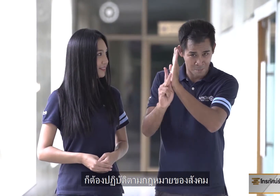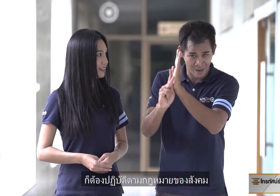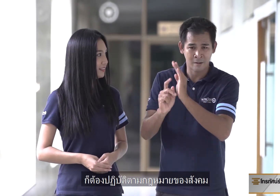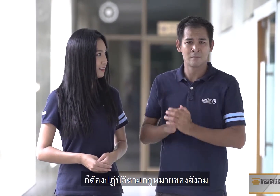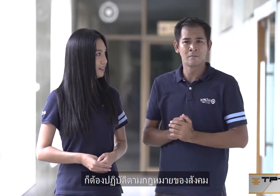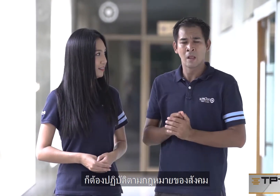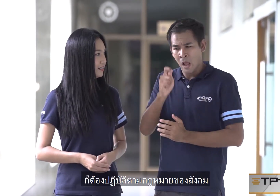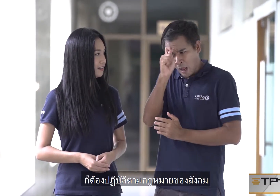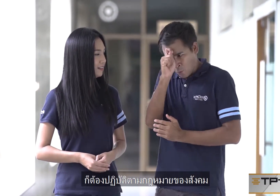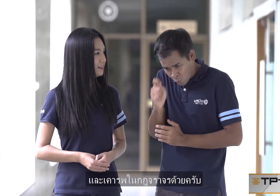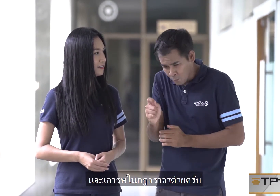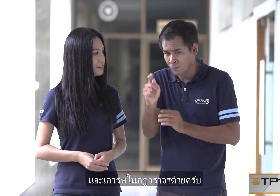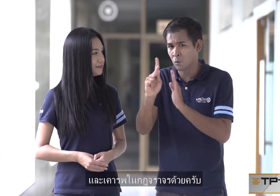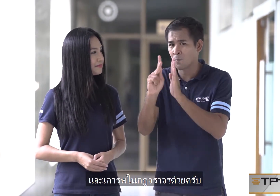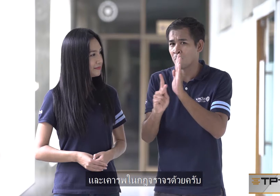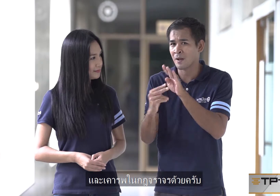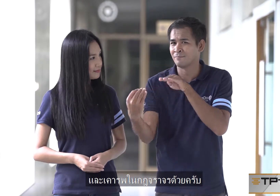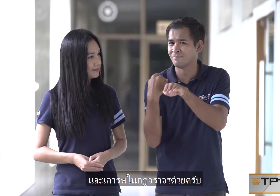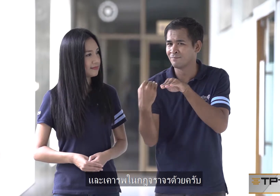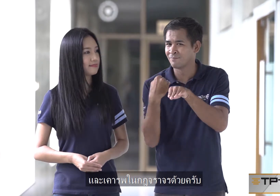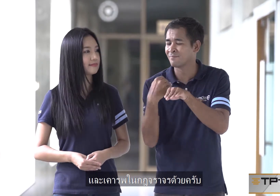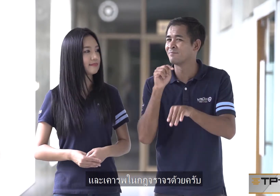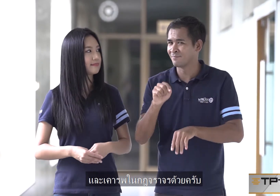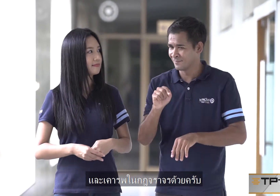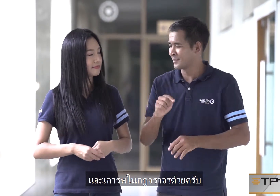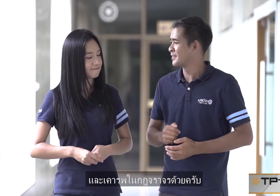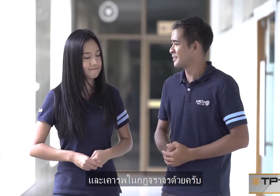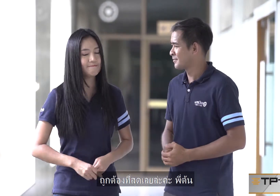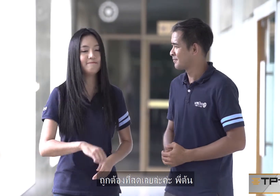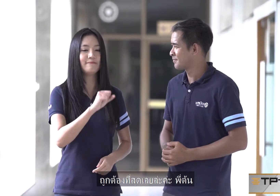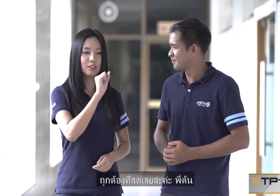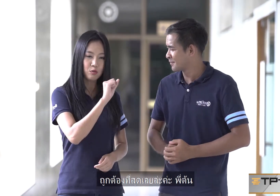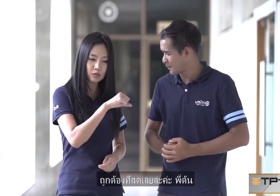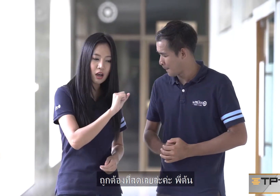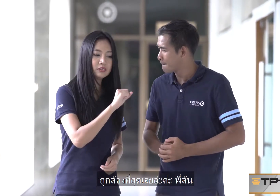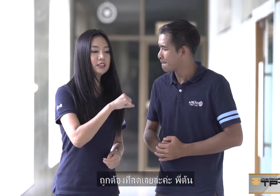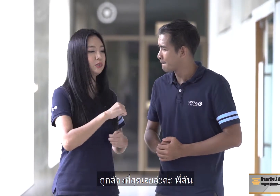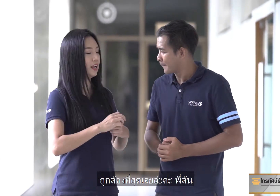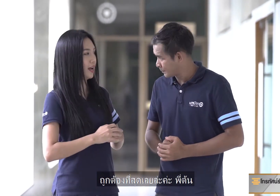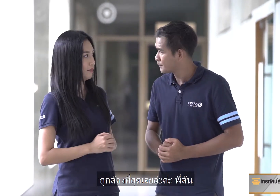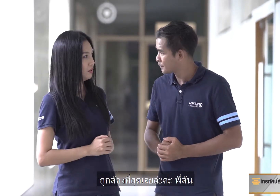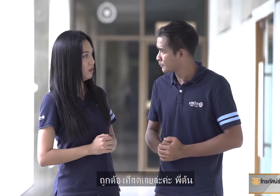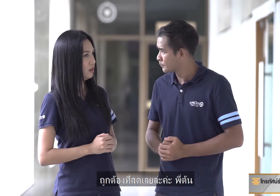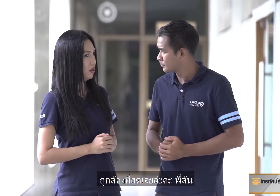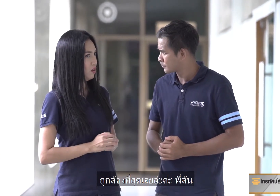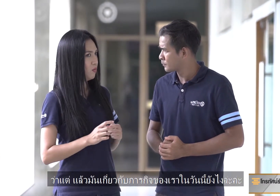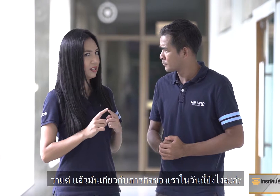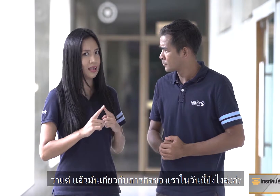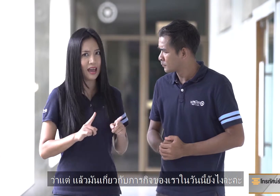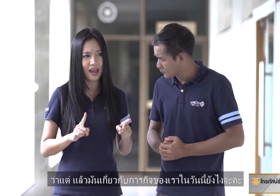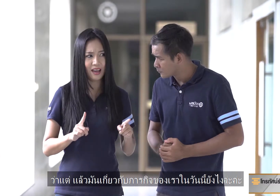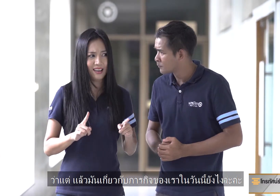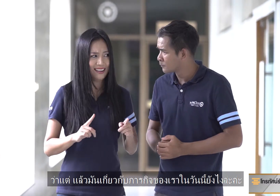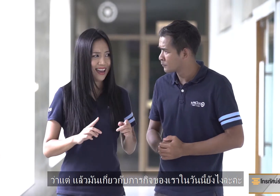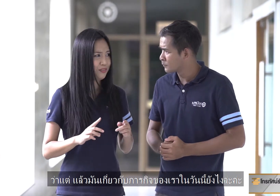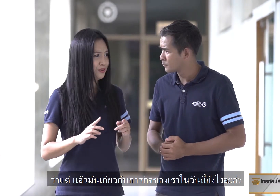ติตามกฎหมายของสังคมและเคารพในกฎจราจรด้วยครับ ถูกต้องที่สุดเลยล่ะค่ะพี่ต้นว่า